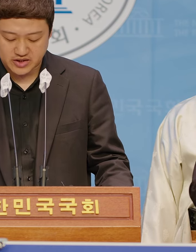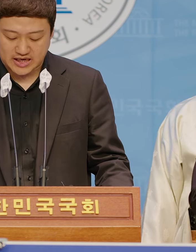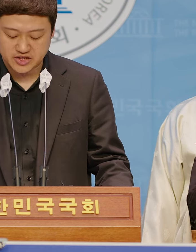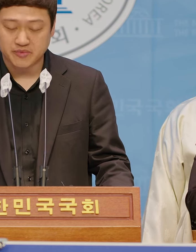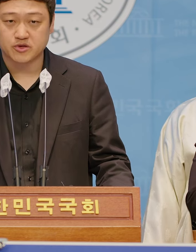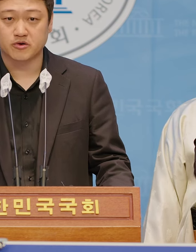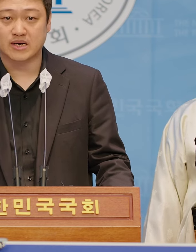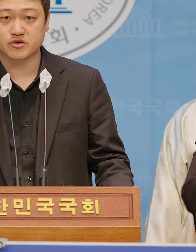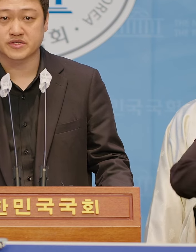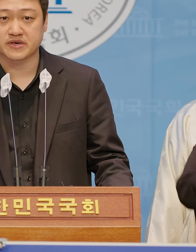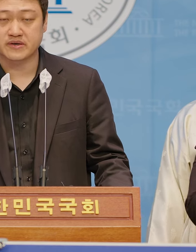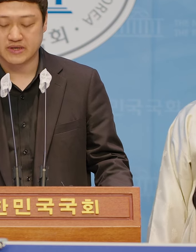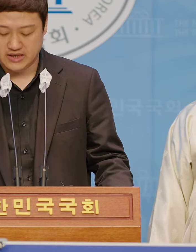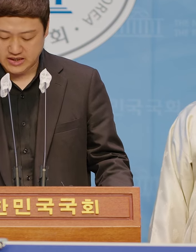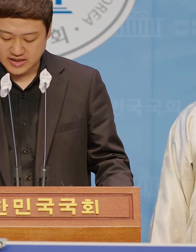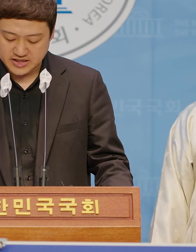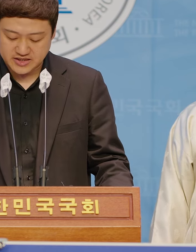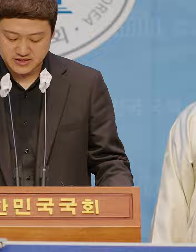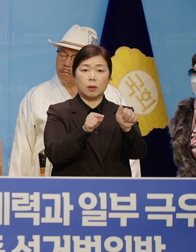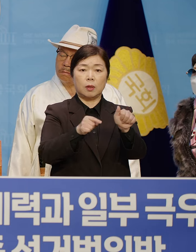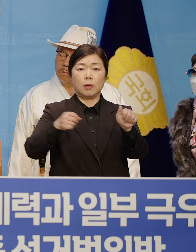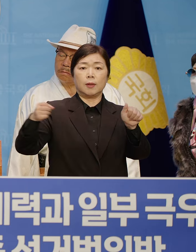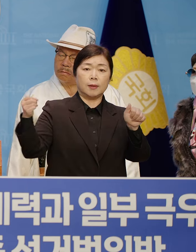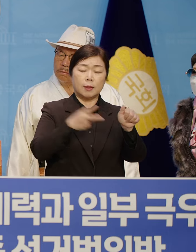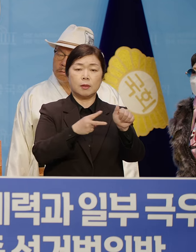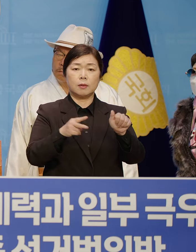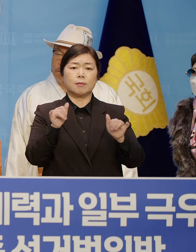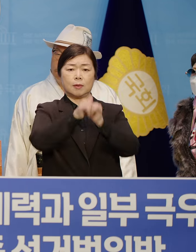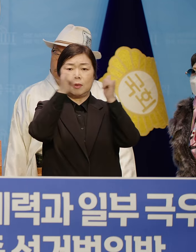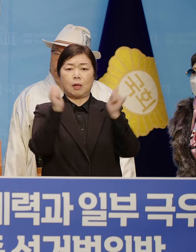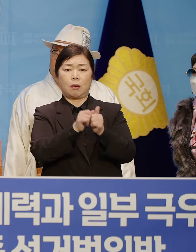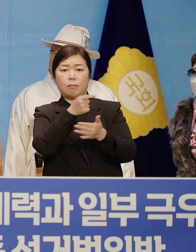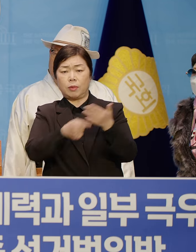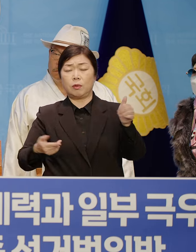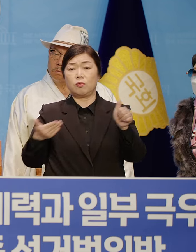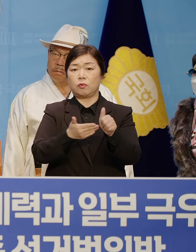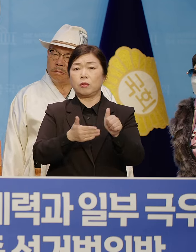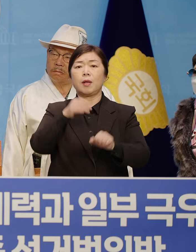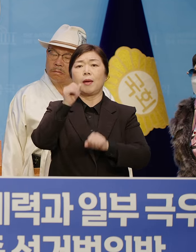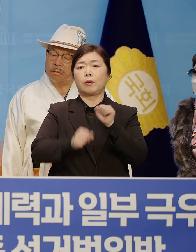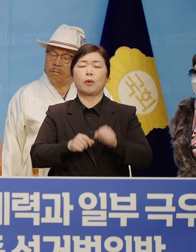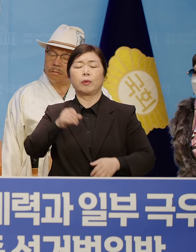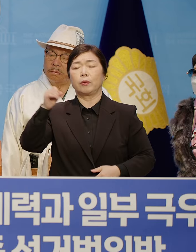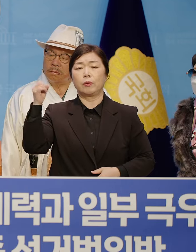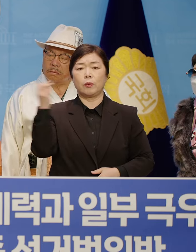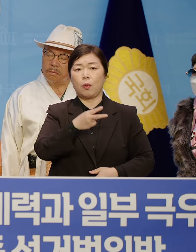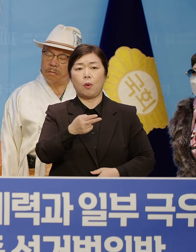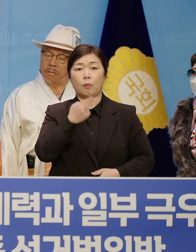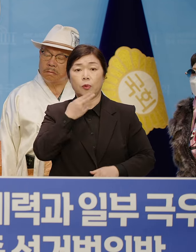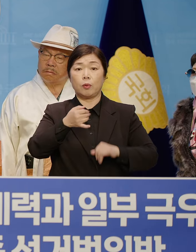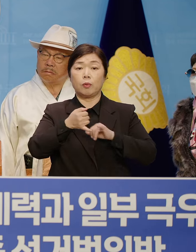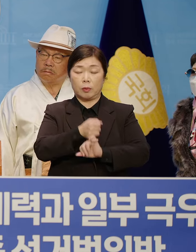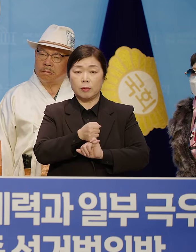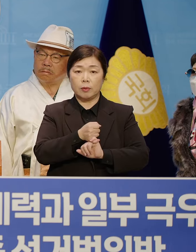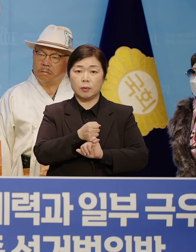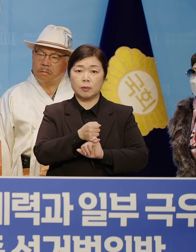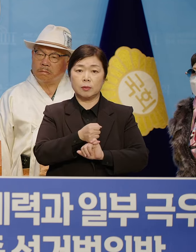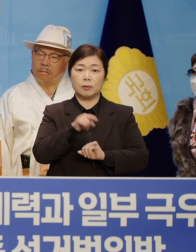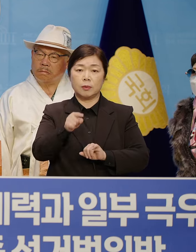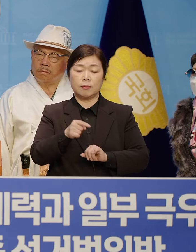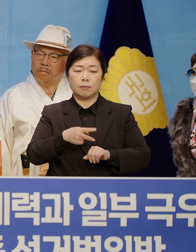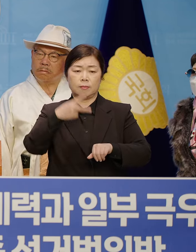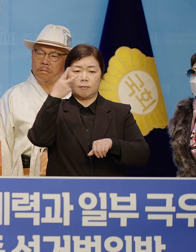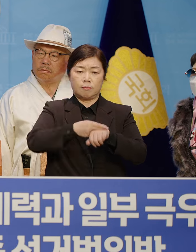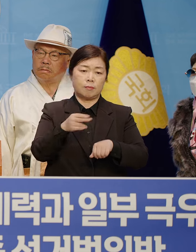법정에 세워 단재 받도록함으로써 다시는 우리 사회 폐해를 끼치는 이러한 행위가 반복해서 일어나지 않도록이를